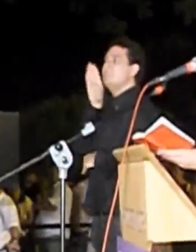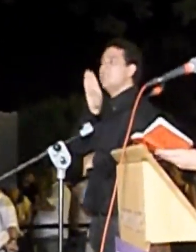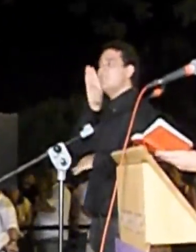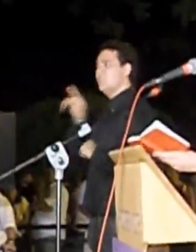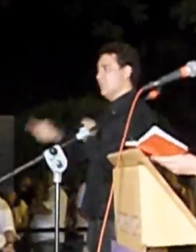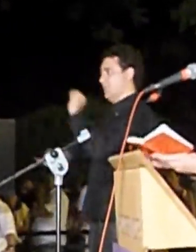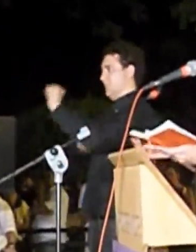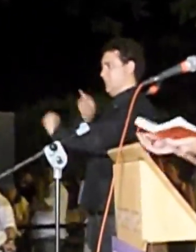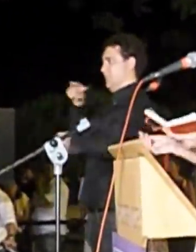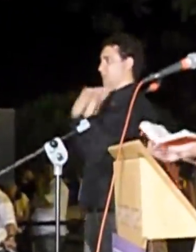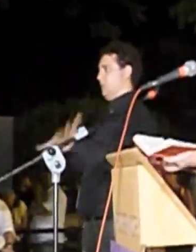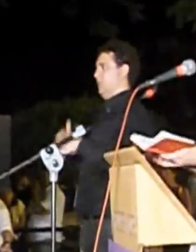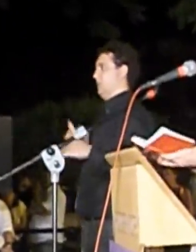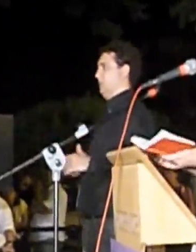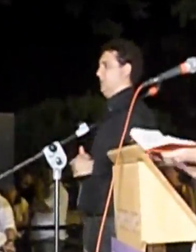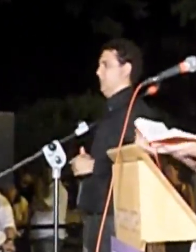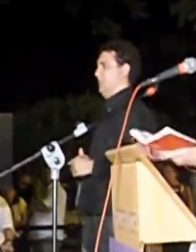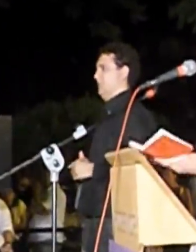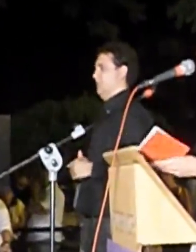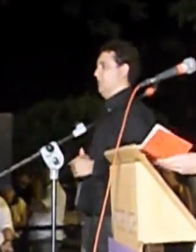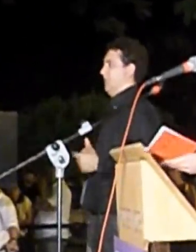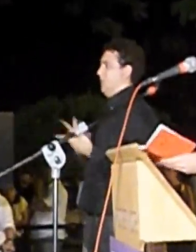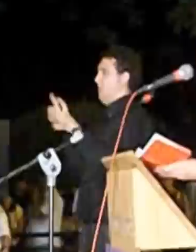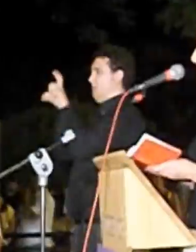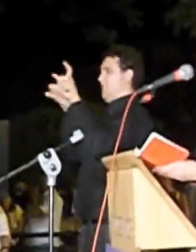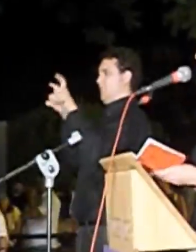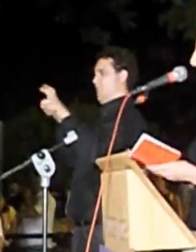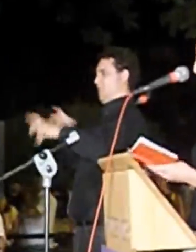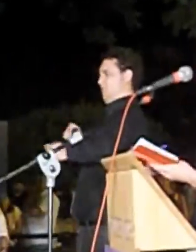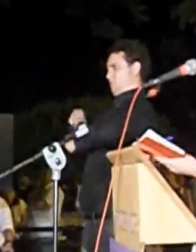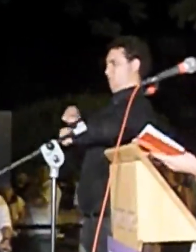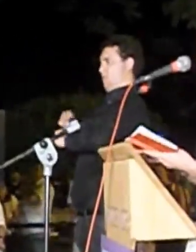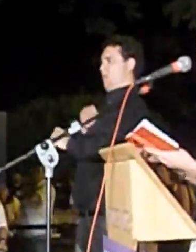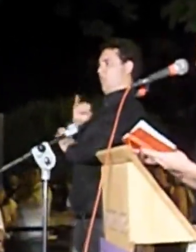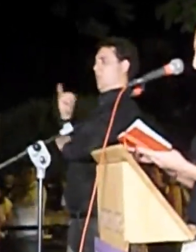cuanto a actividades de de las grandes empresas